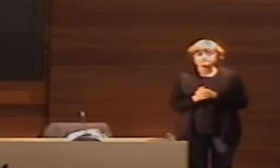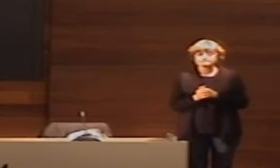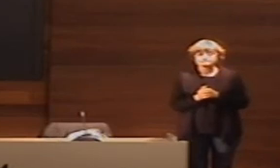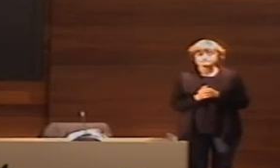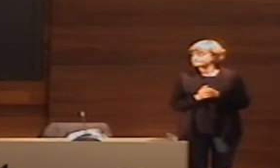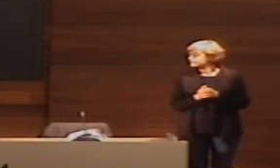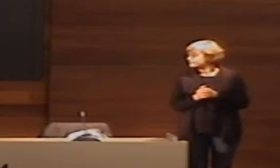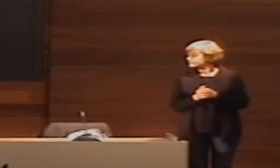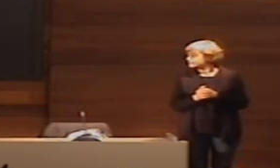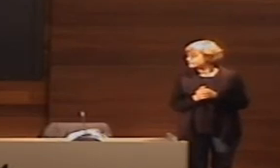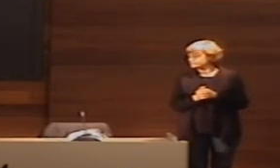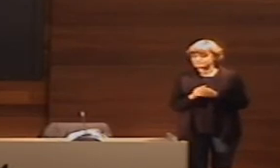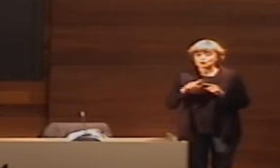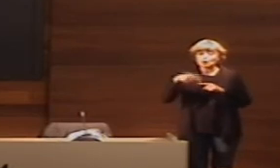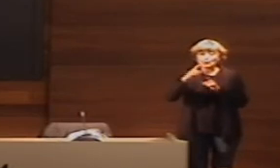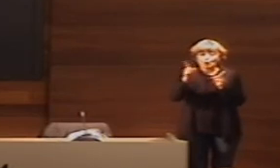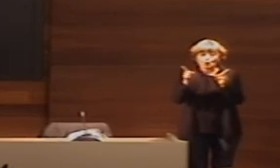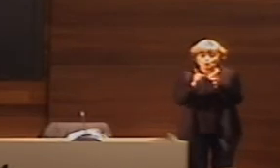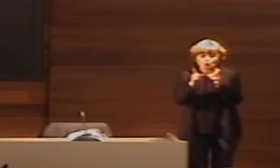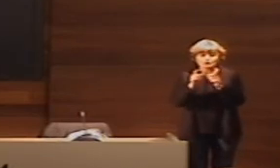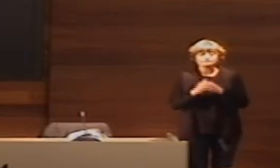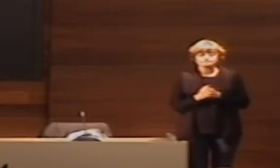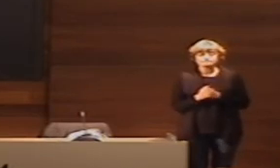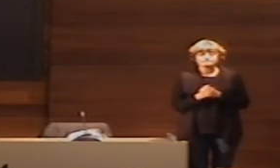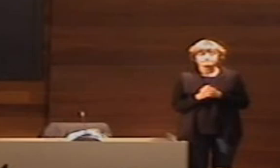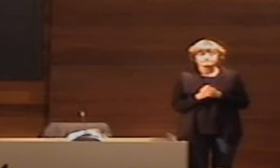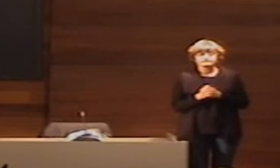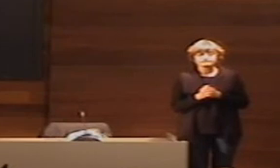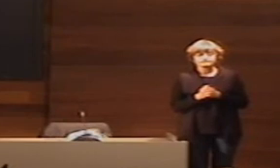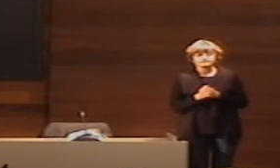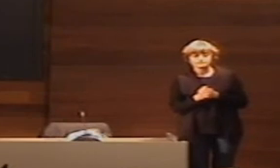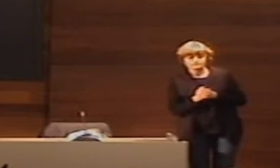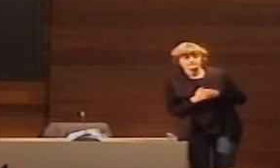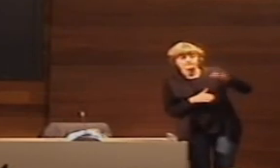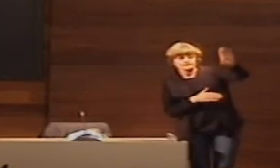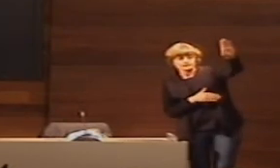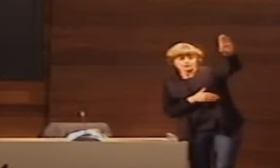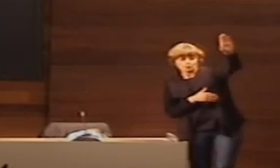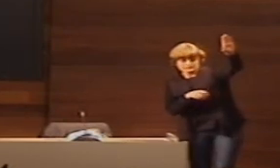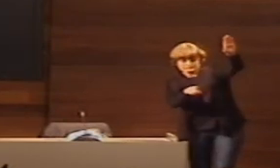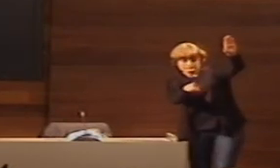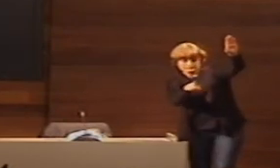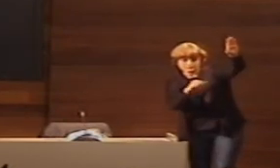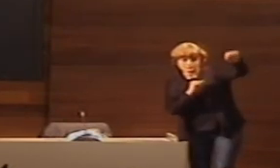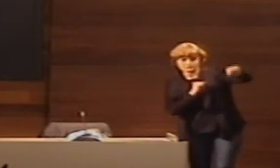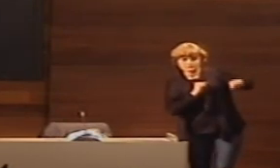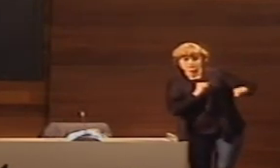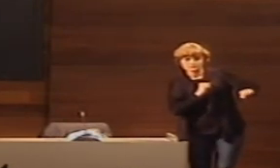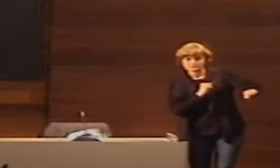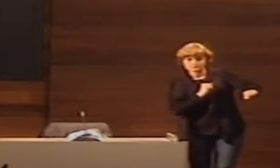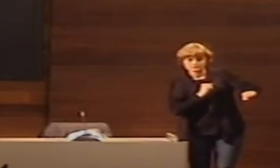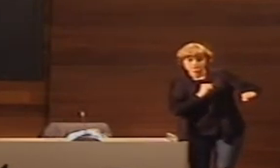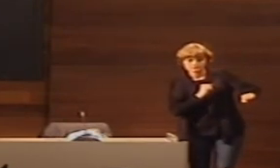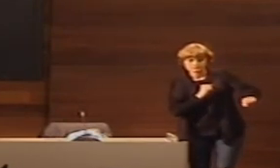Sí. Luego, si es breve, te podemos dar la palabra al final. Uh-huh. Pero aquí, por este lado, la penúltima y la última,